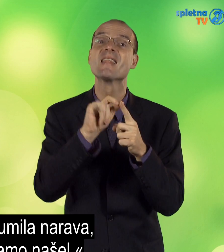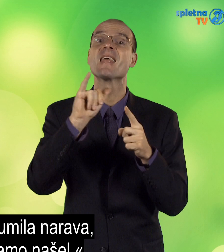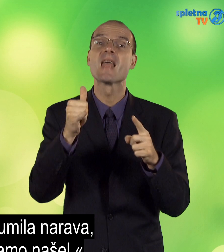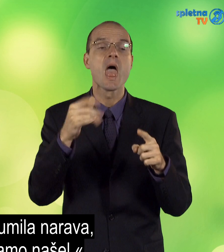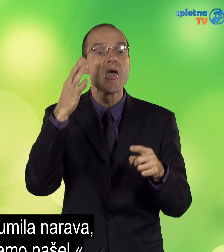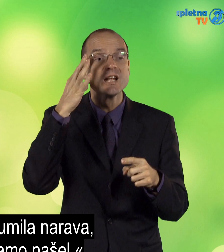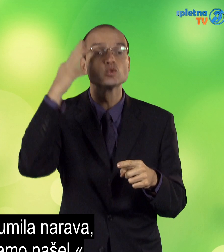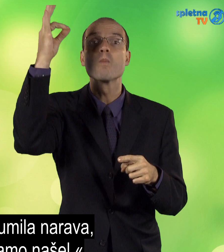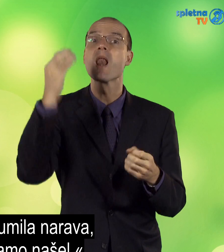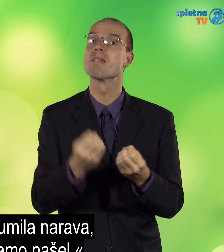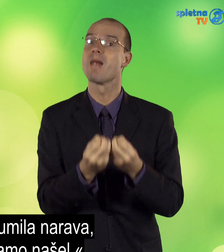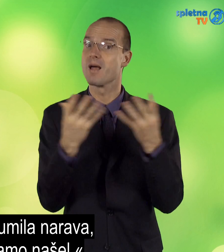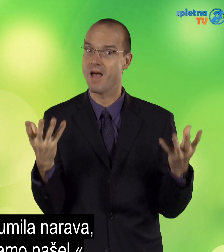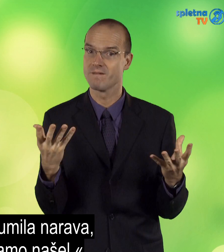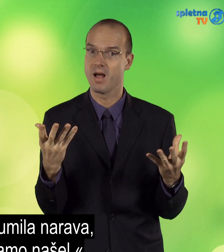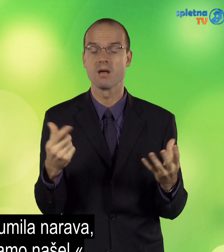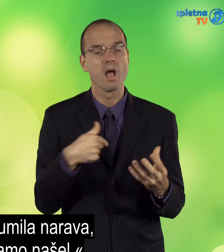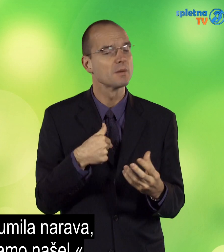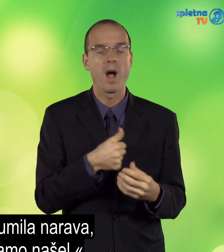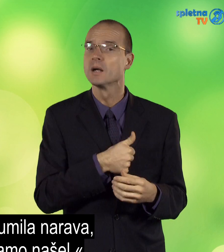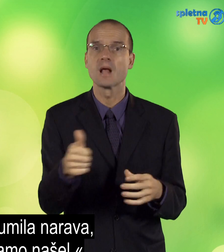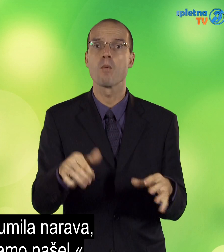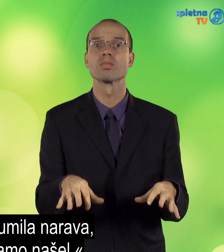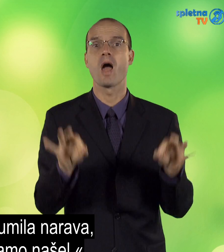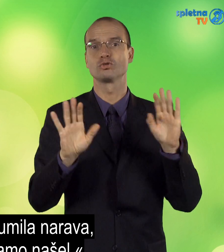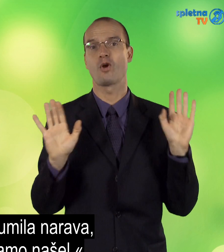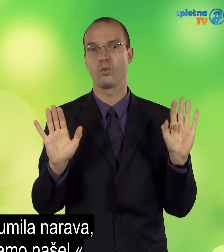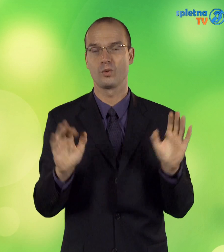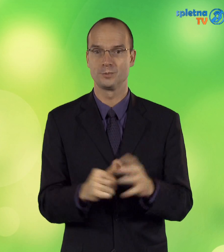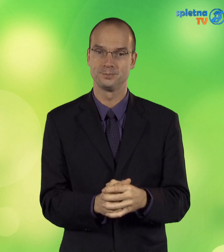"Penicilin je izumila narava, jaz sem ga samo našel."